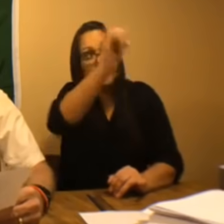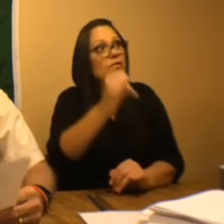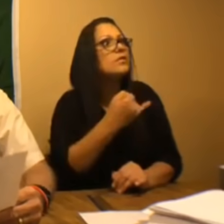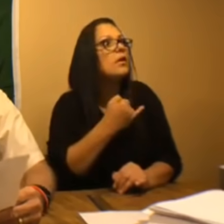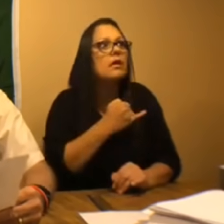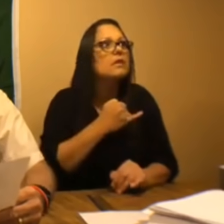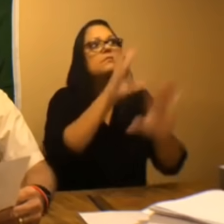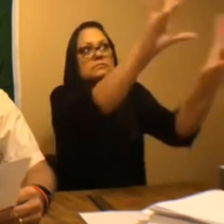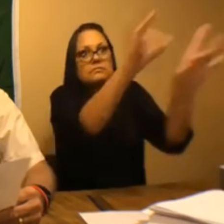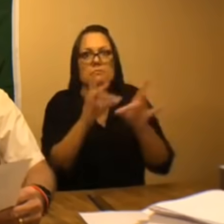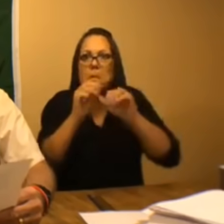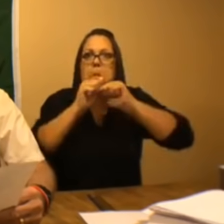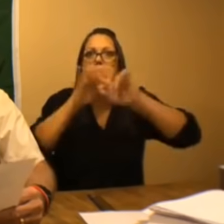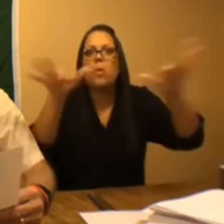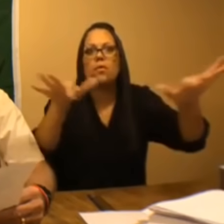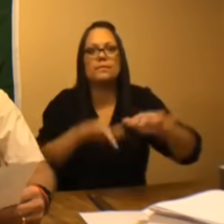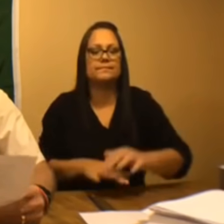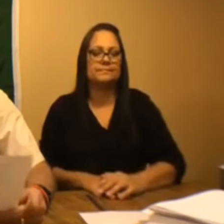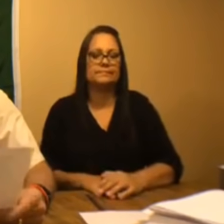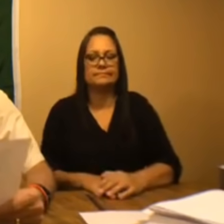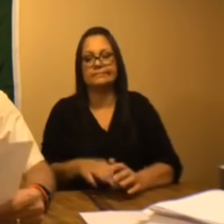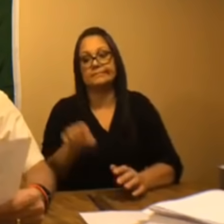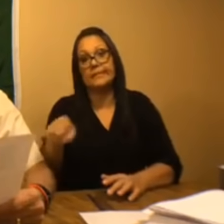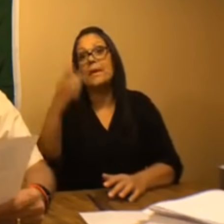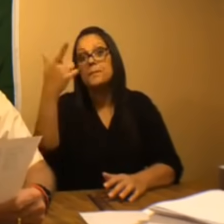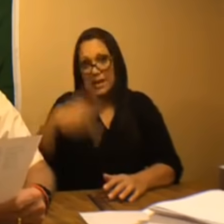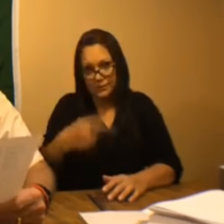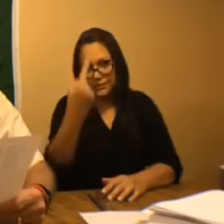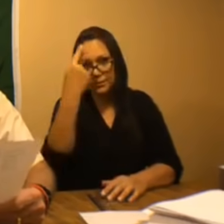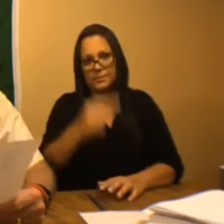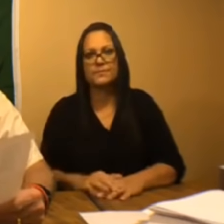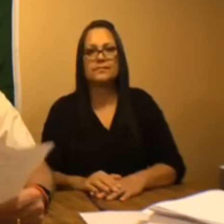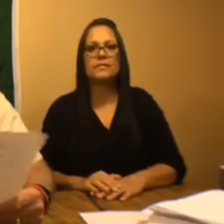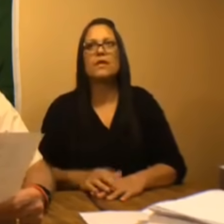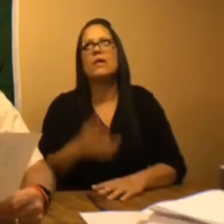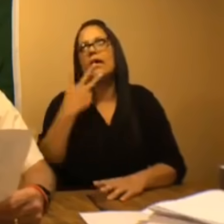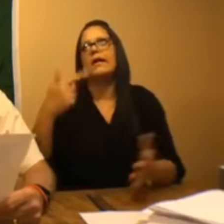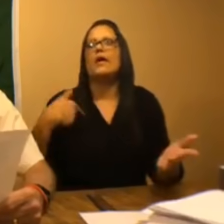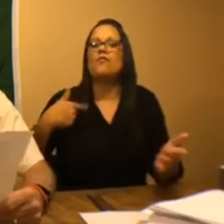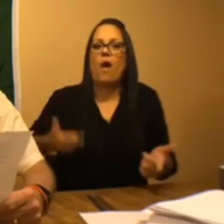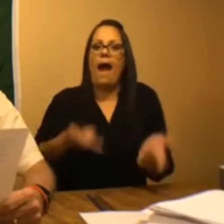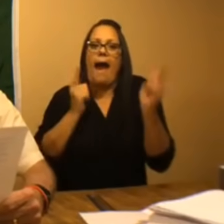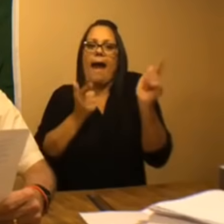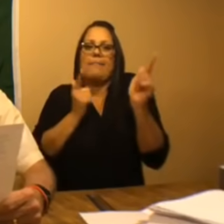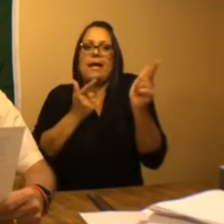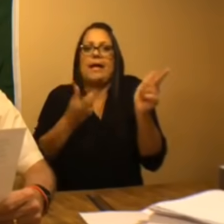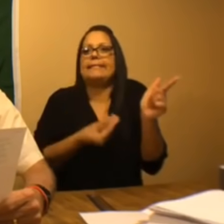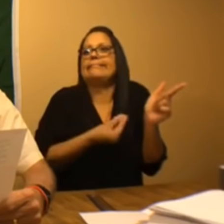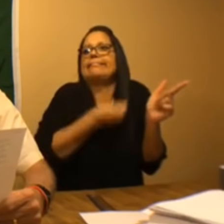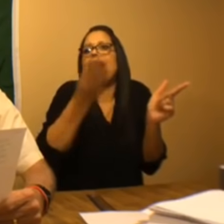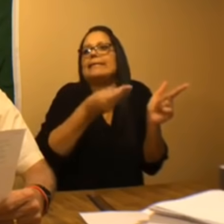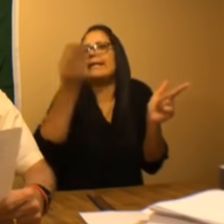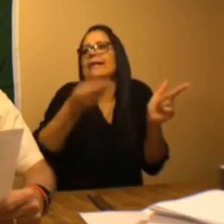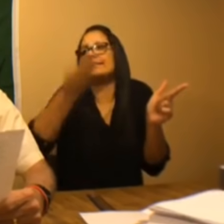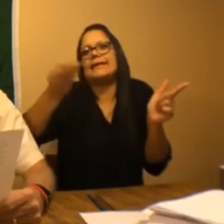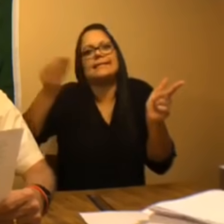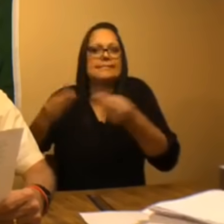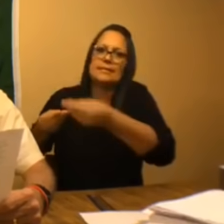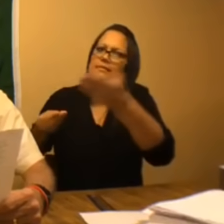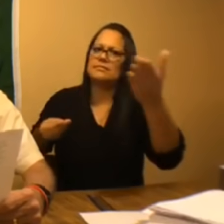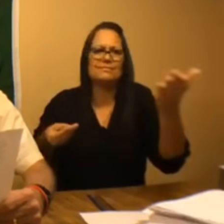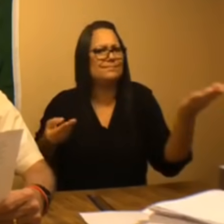Continuando aqui. Essa aqui está mais do que batida, manjada. Né? Que eu vou distribuir armas para toda a população. Não é